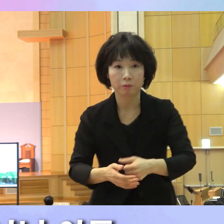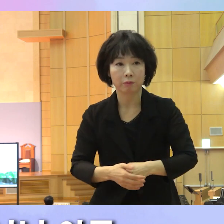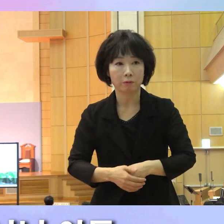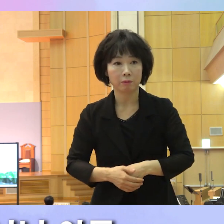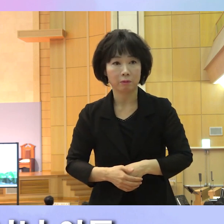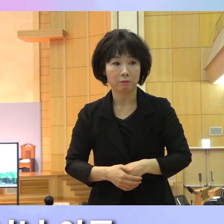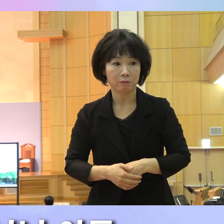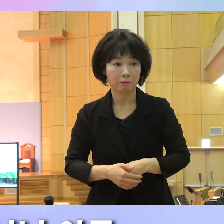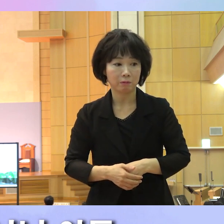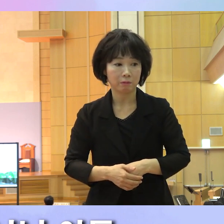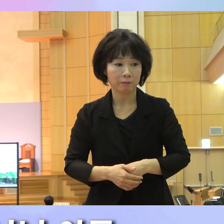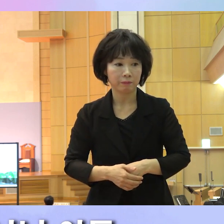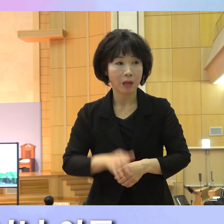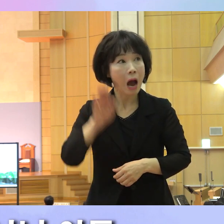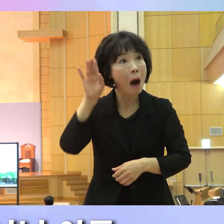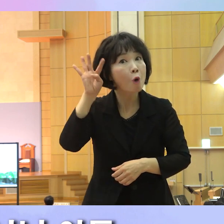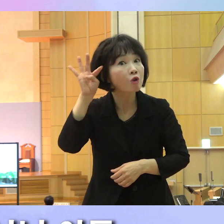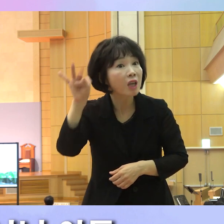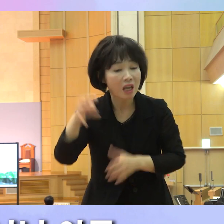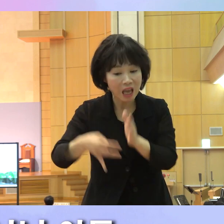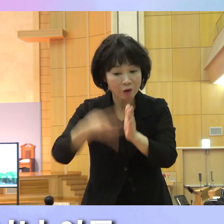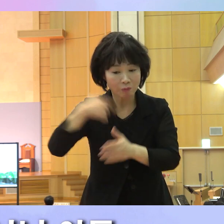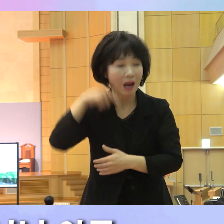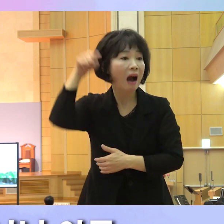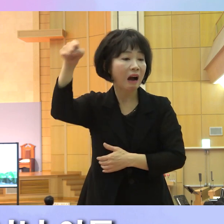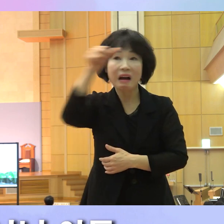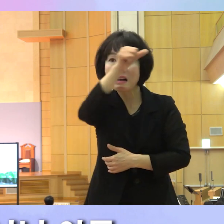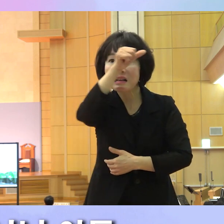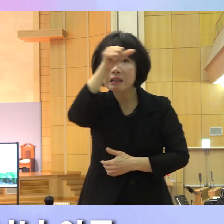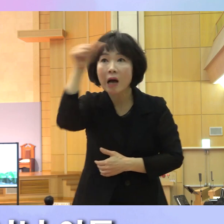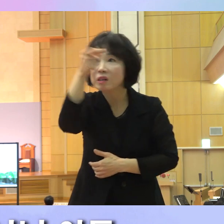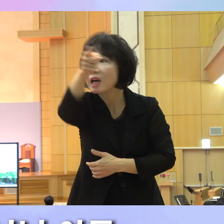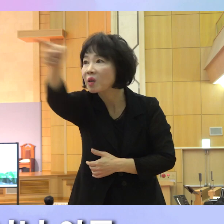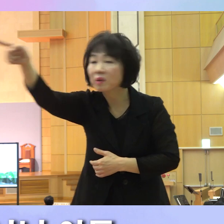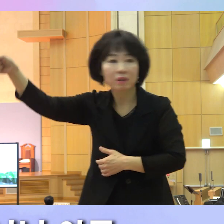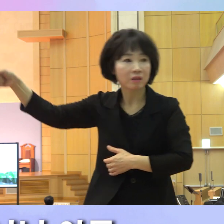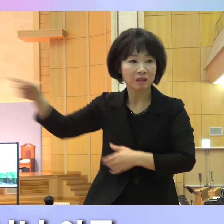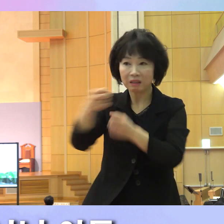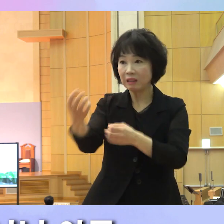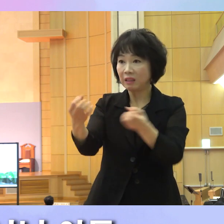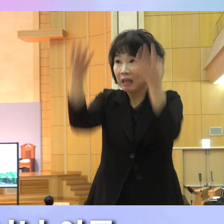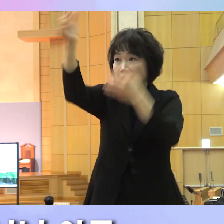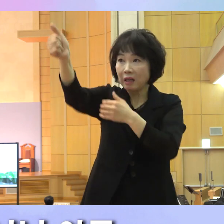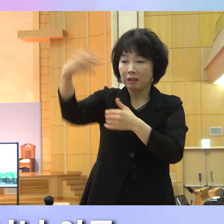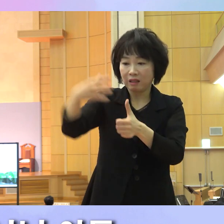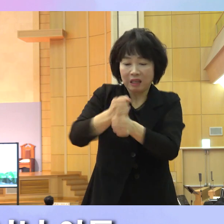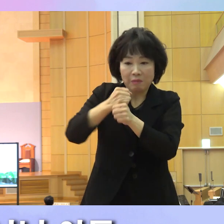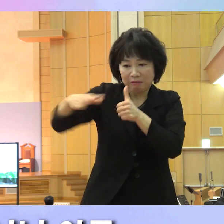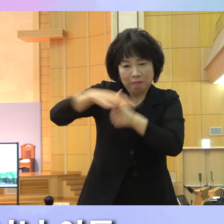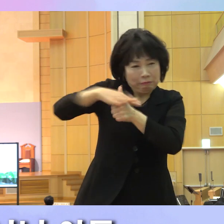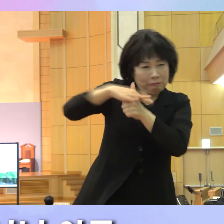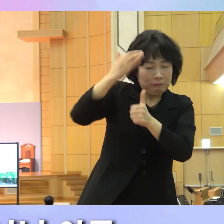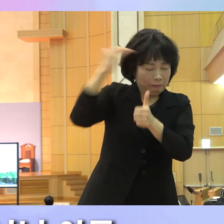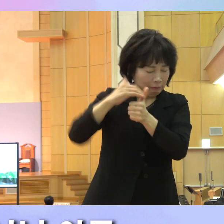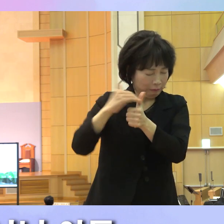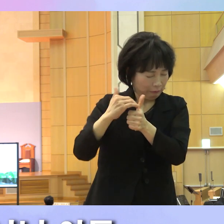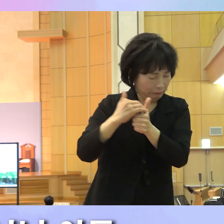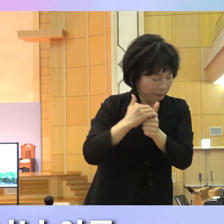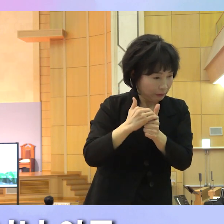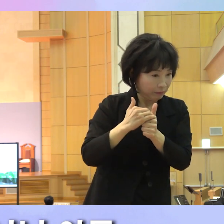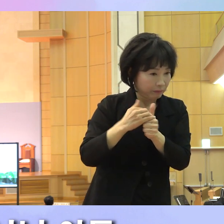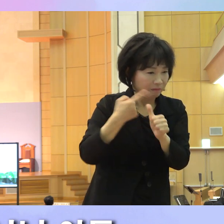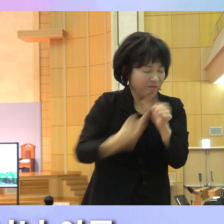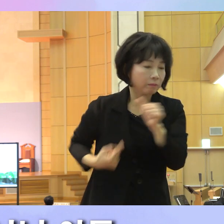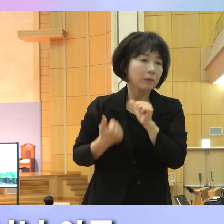그래서 내가 이제 예루살렘에 올라가 가지고 장로들과 대제사장들과 서기관들에게 많은 고난을 받고 죽었다가